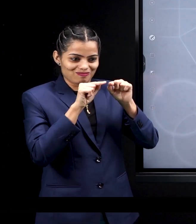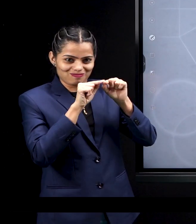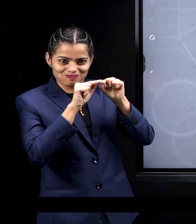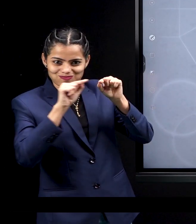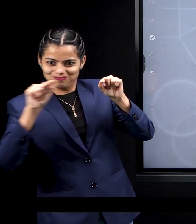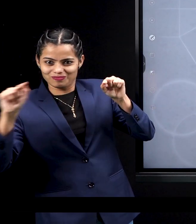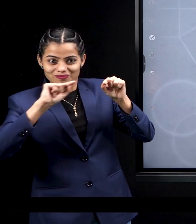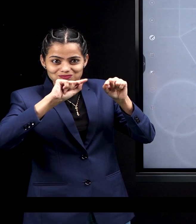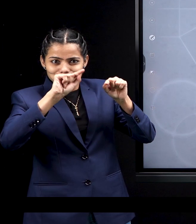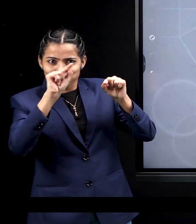விரிகோணம்,